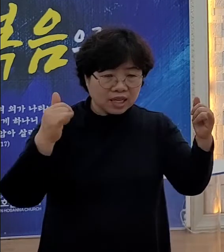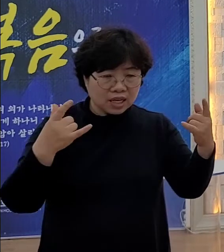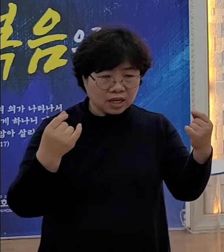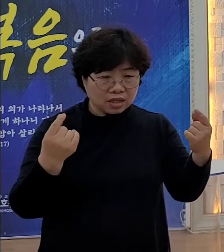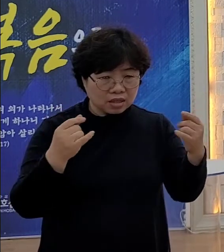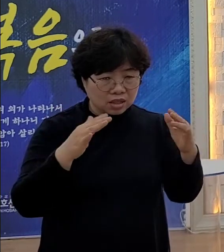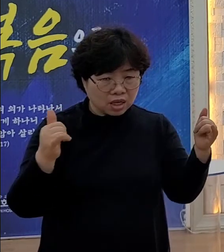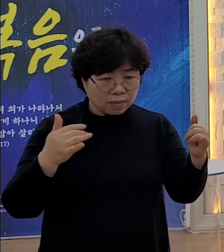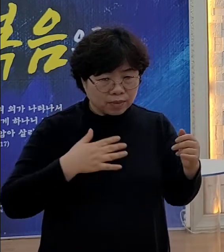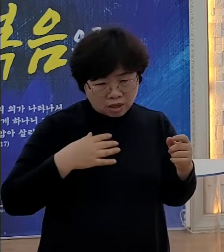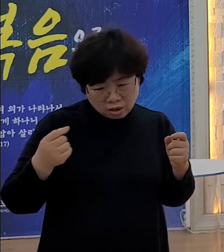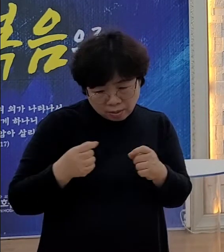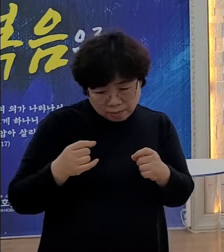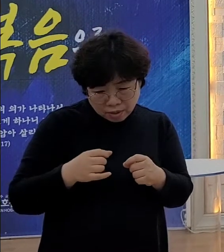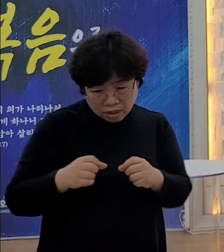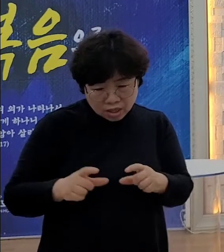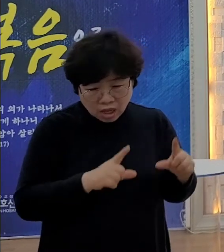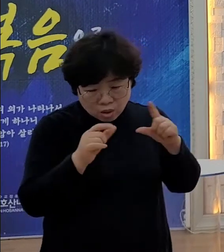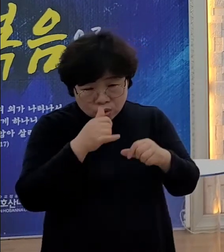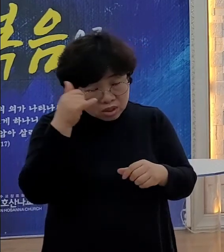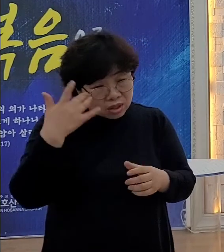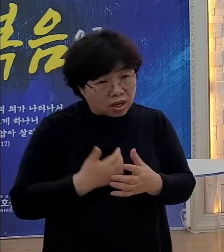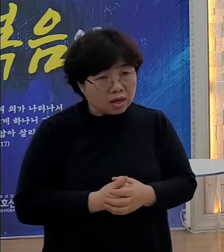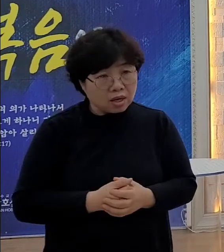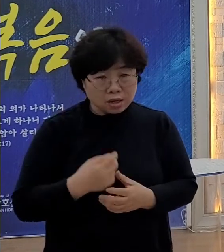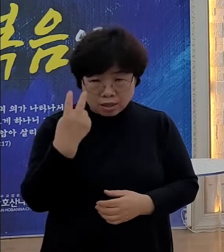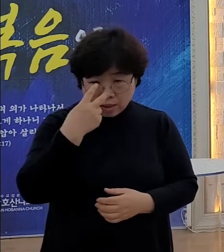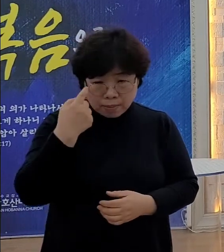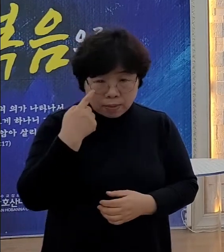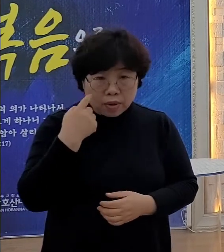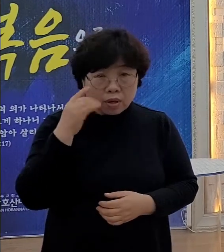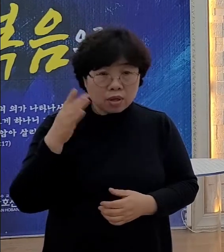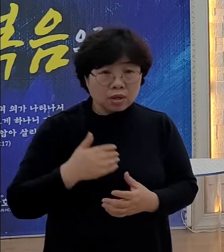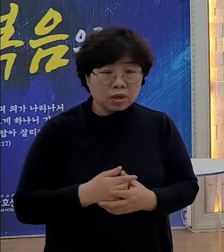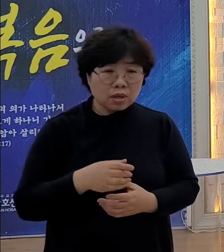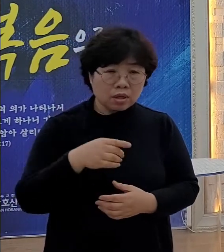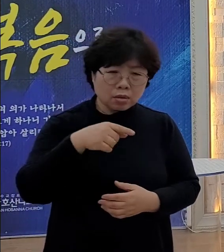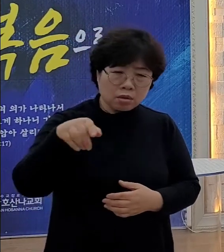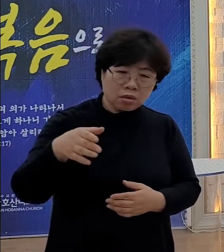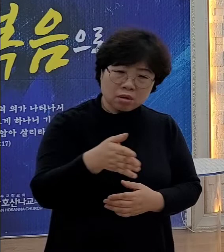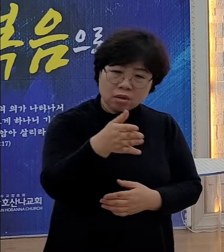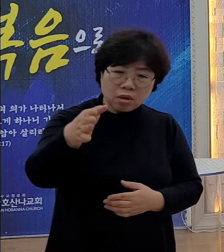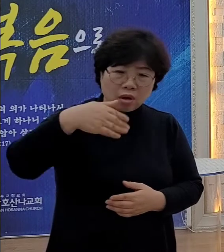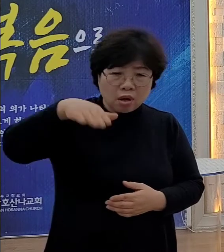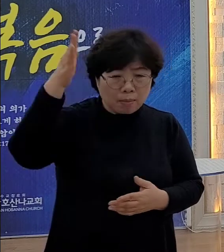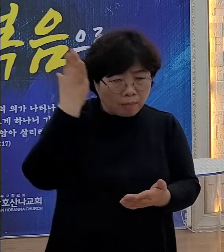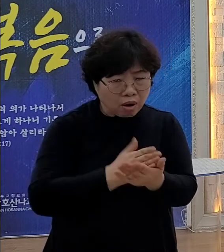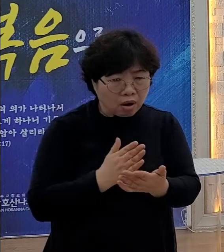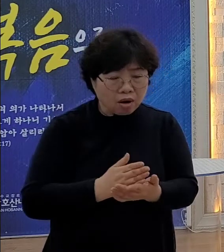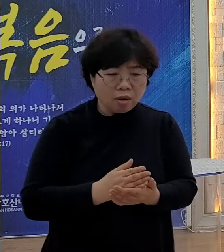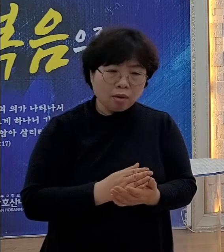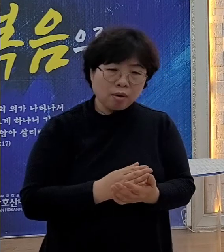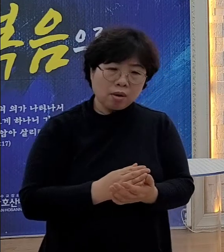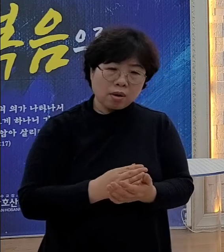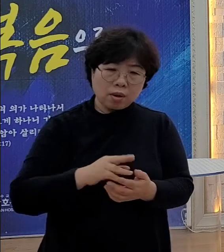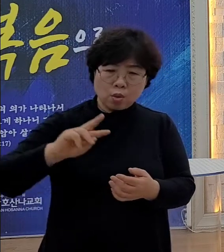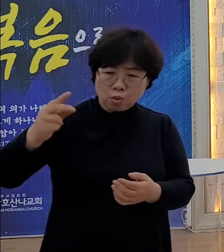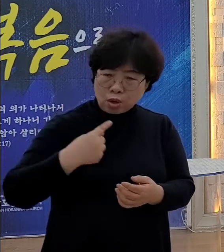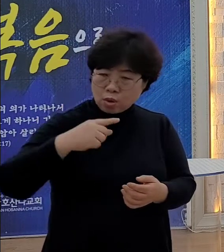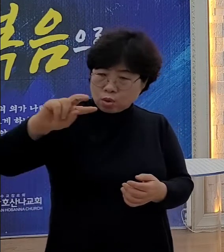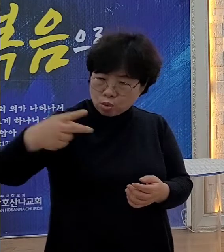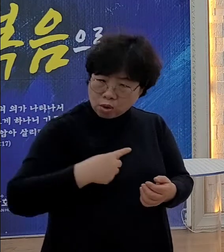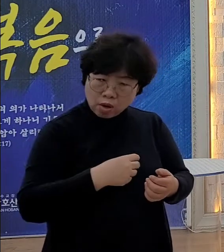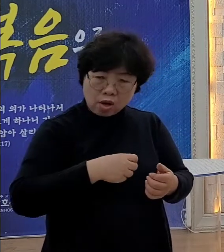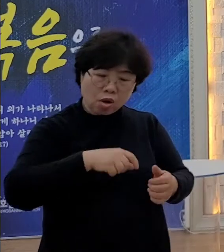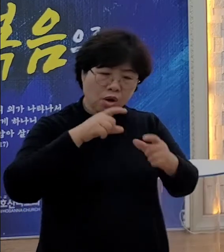살펴보세요. 집사님, 그 길로 자꾸 가시면 안 됩니다. 빨리 돌이키셔야 됩니다. 빨리 회복하셔야